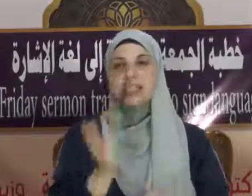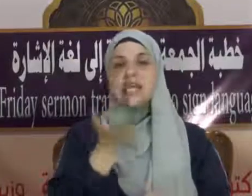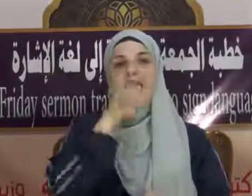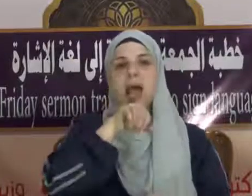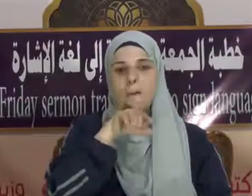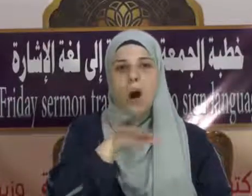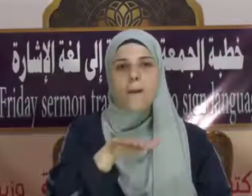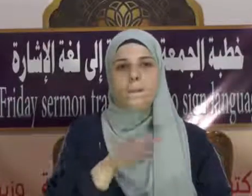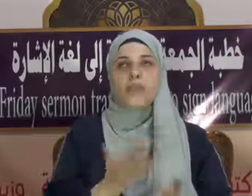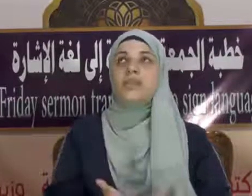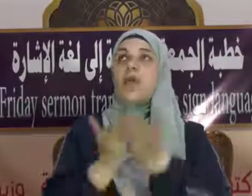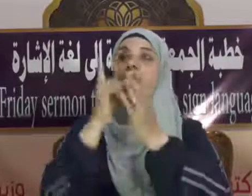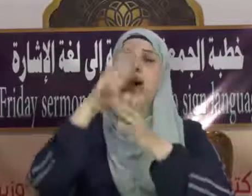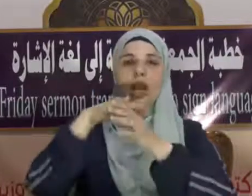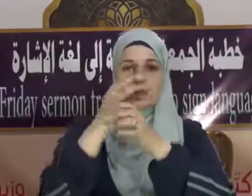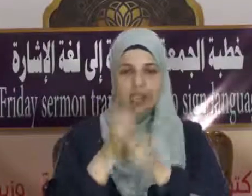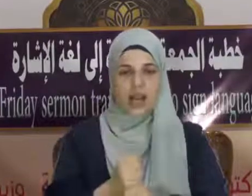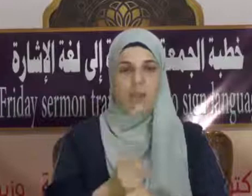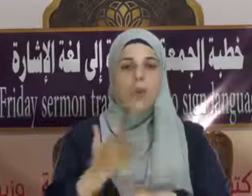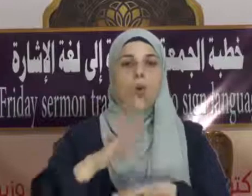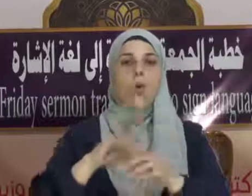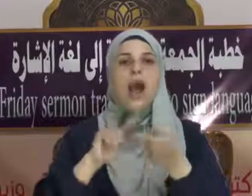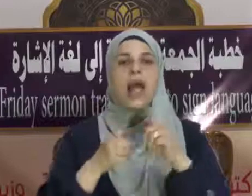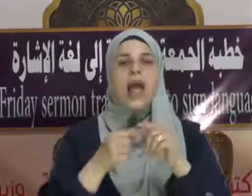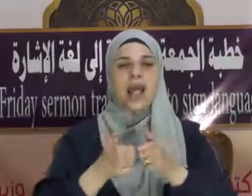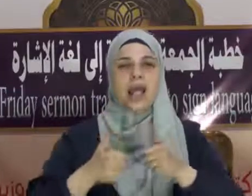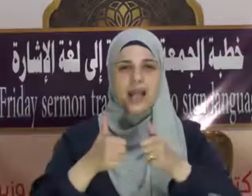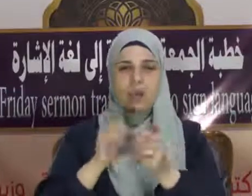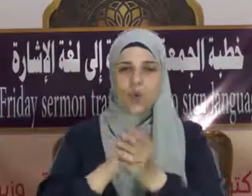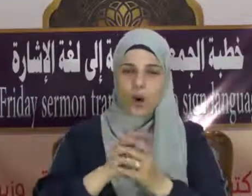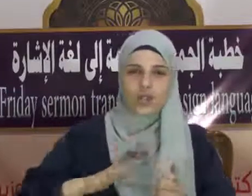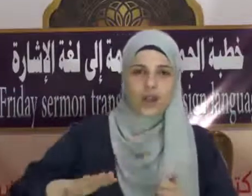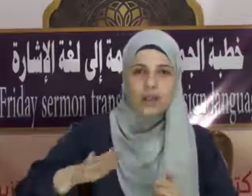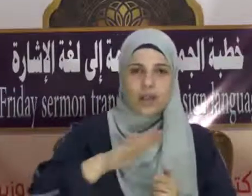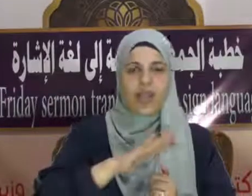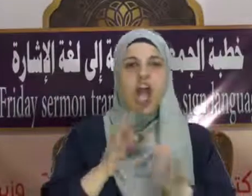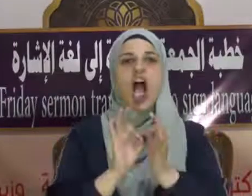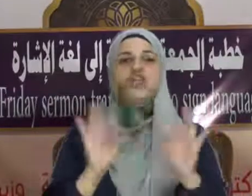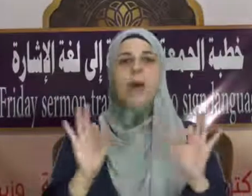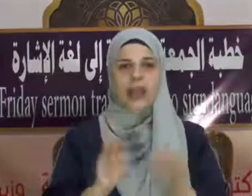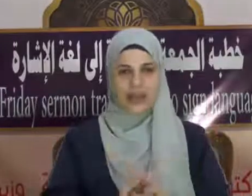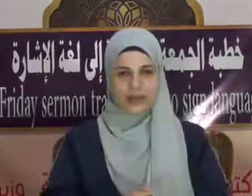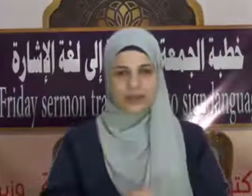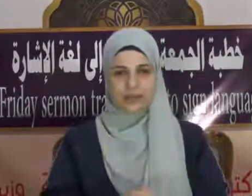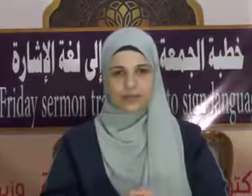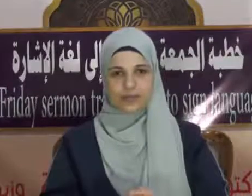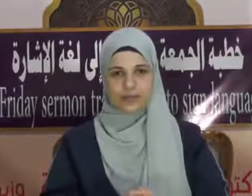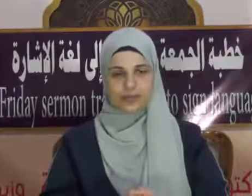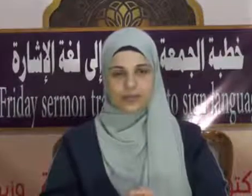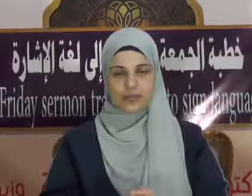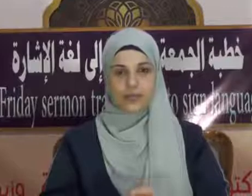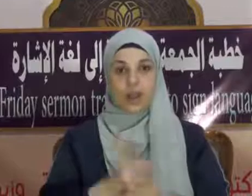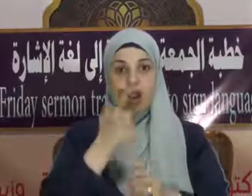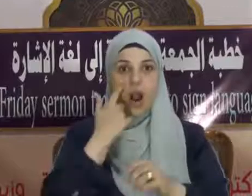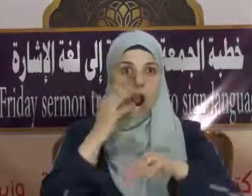سيدنا محمد صلى الله عليه وسلم وعلى آله وصحبه أجمعين. لقد